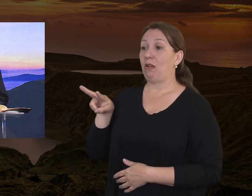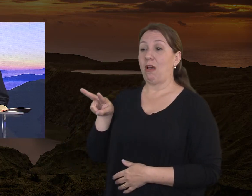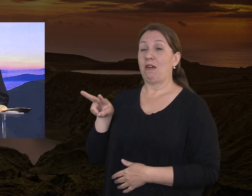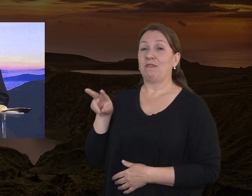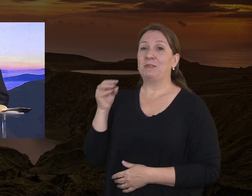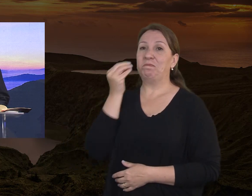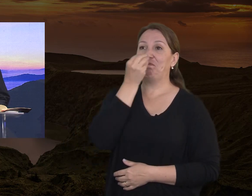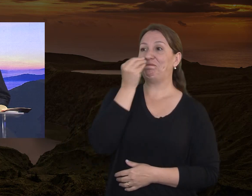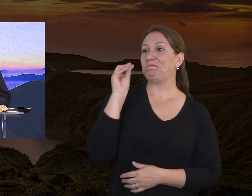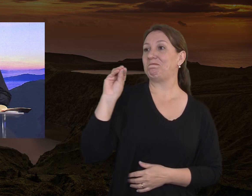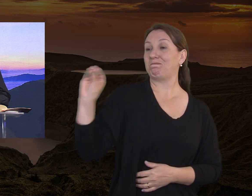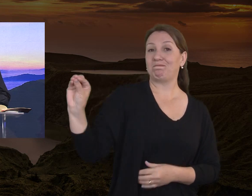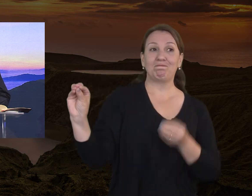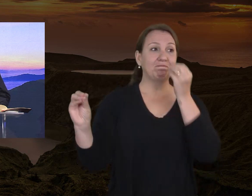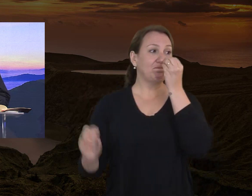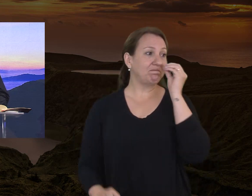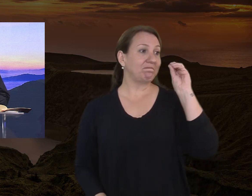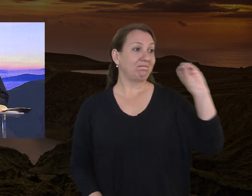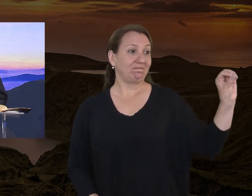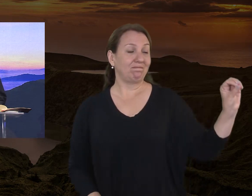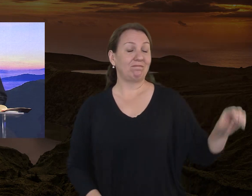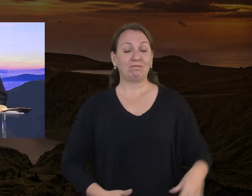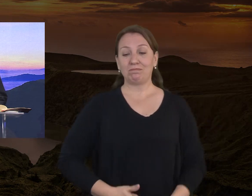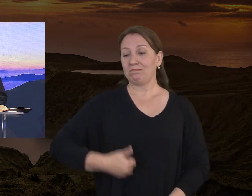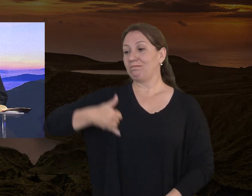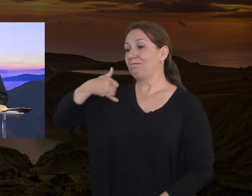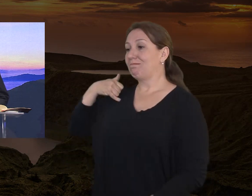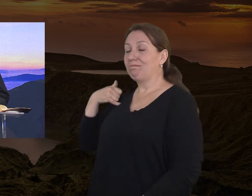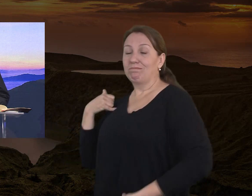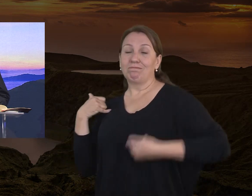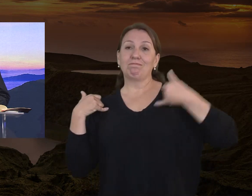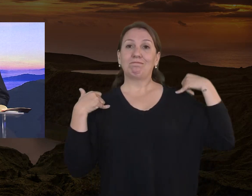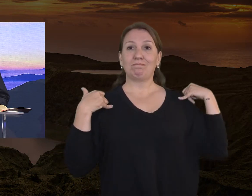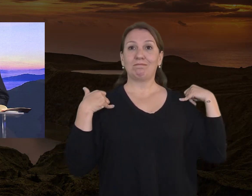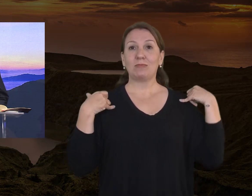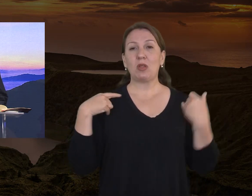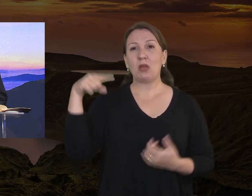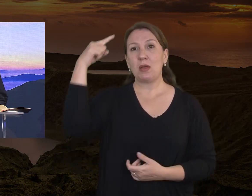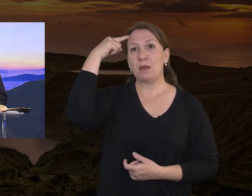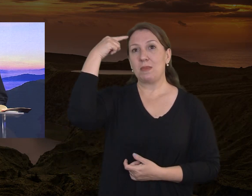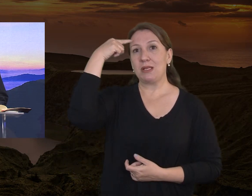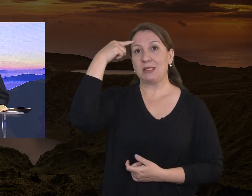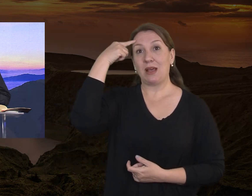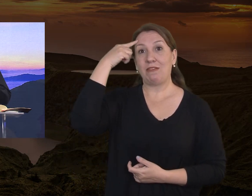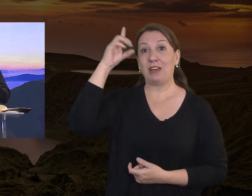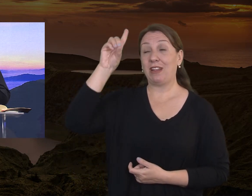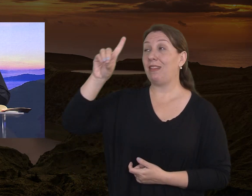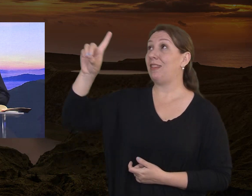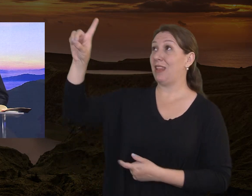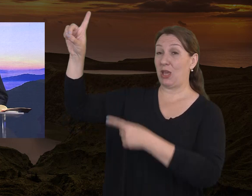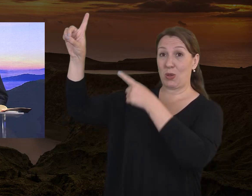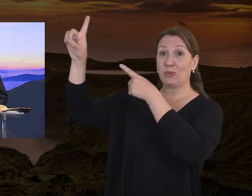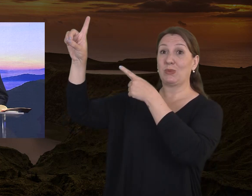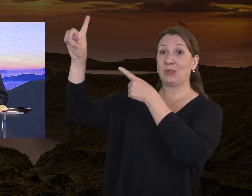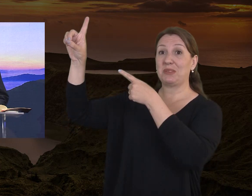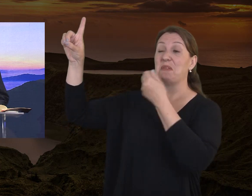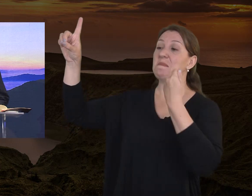ele. Ele se tornou arrogante, soberbo, e ele achava que o Deus